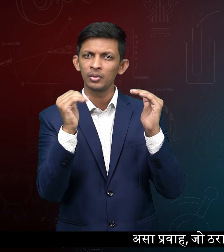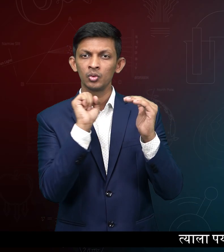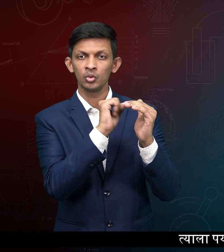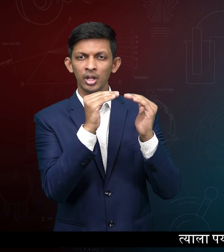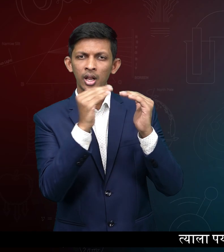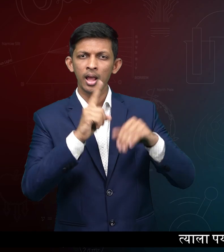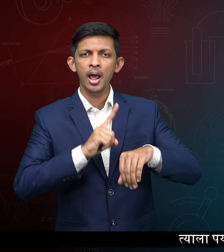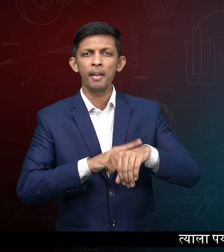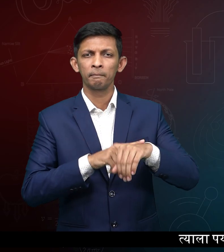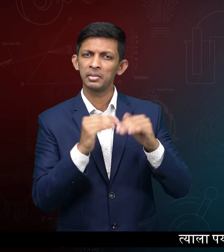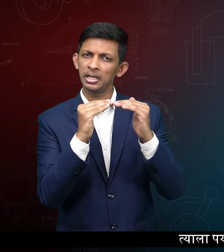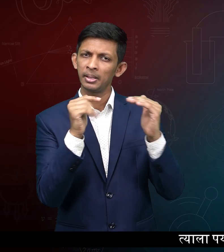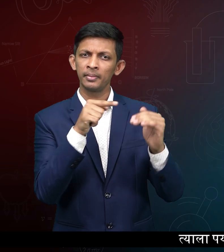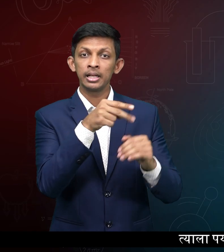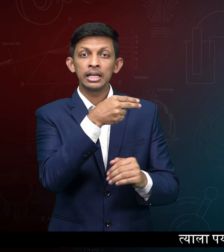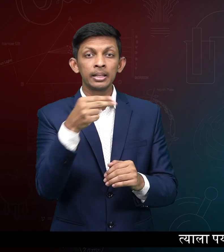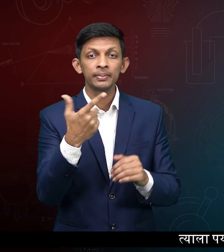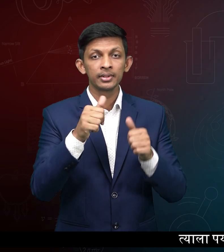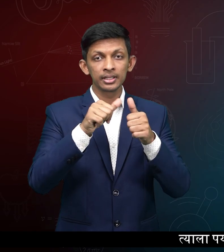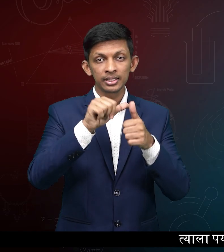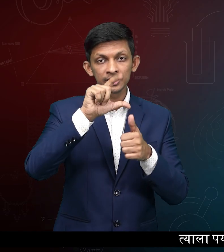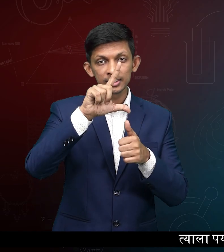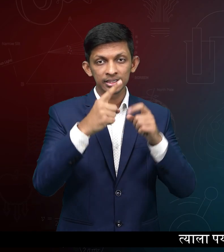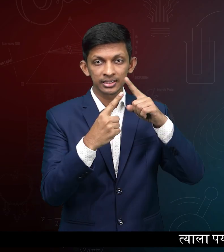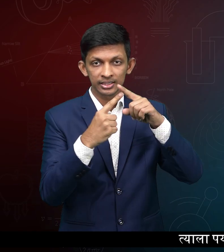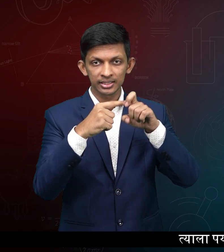त्याला पर्यायी विद्युत प्रवाह म्हणतात.